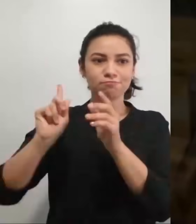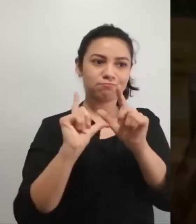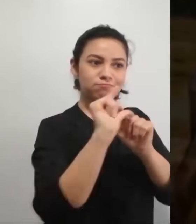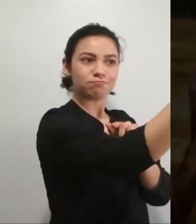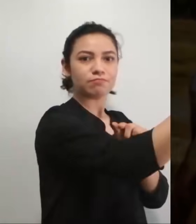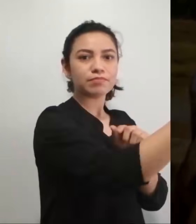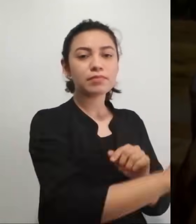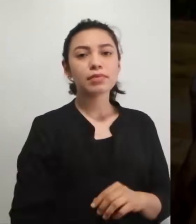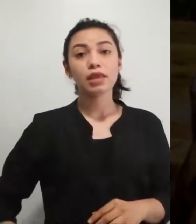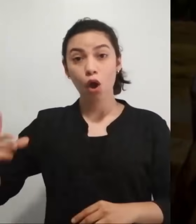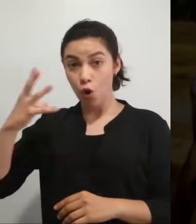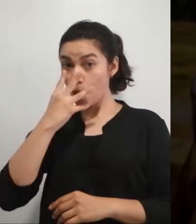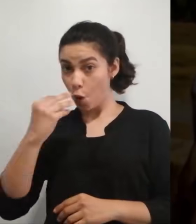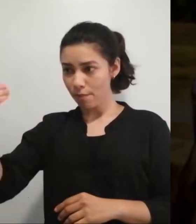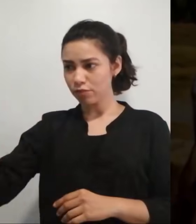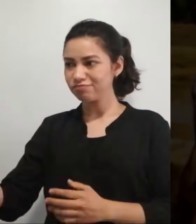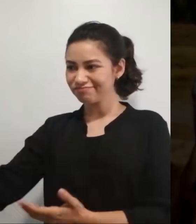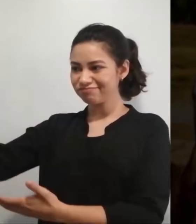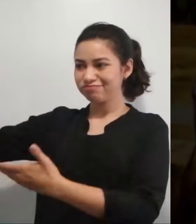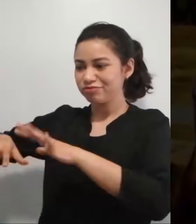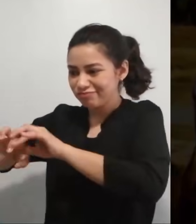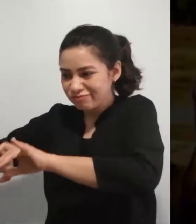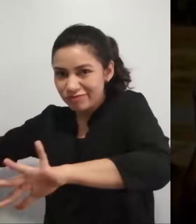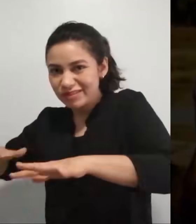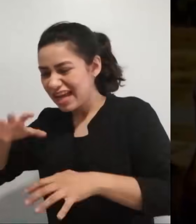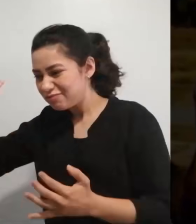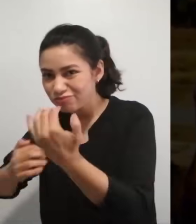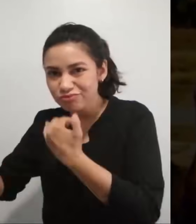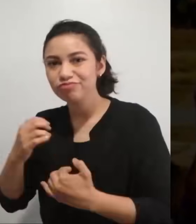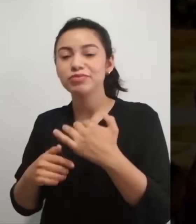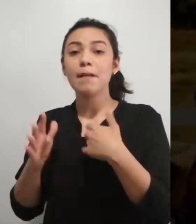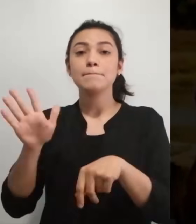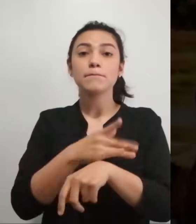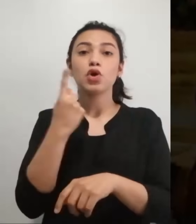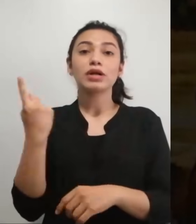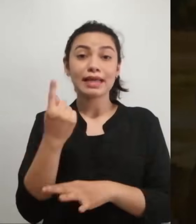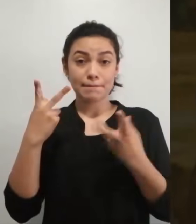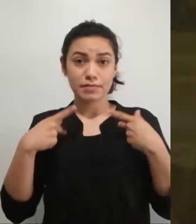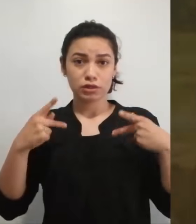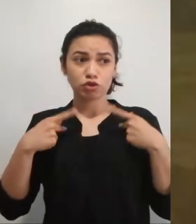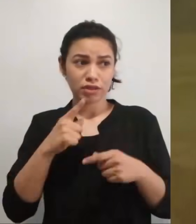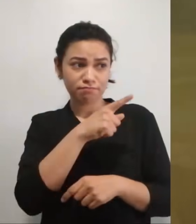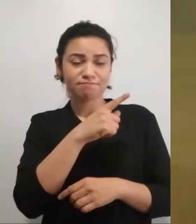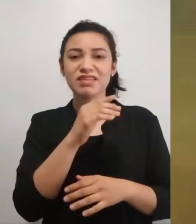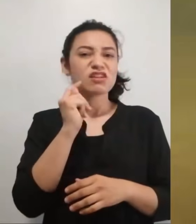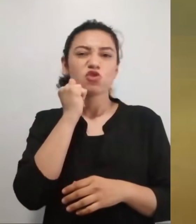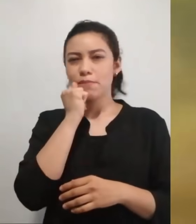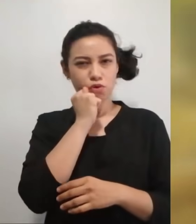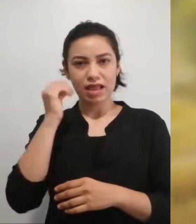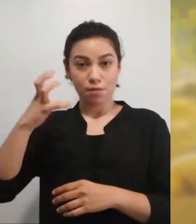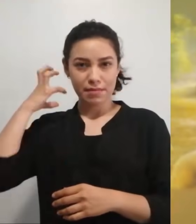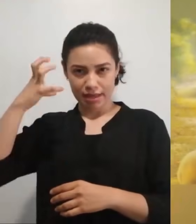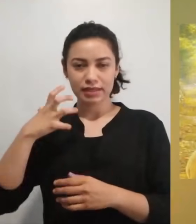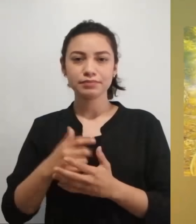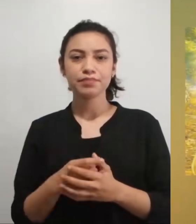porque a un asalariado no le importan las ovejas. Yo soy el Buen Pastor porque conozco a mis